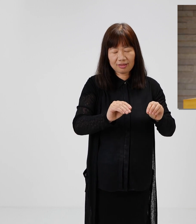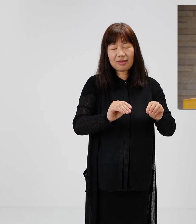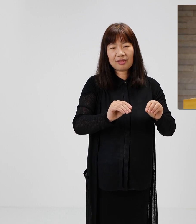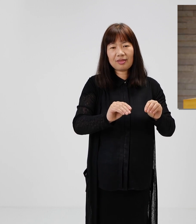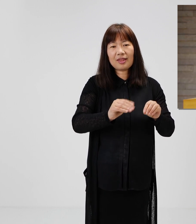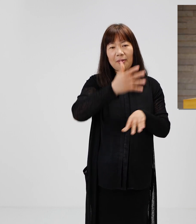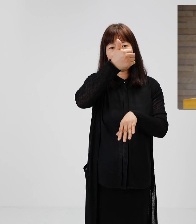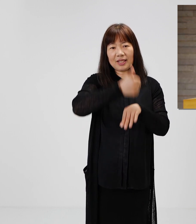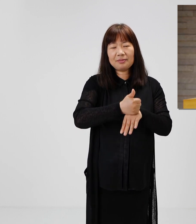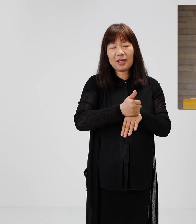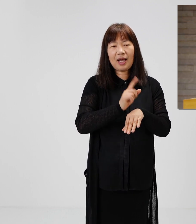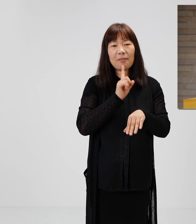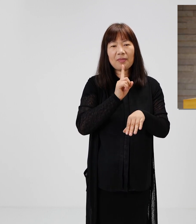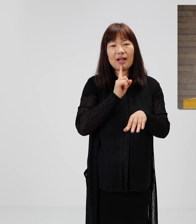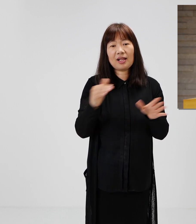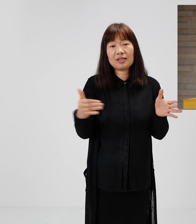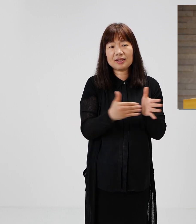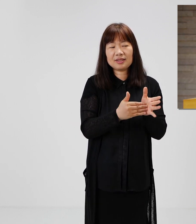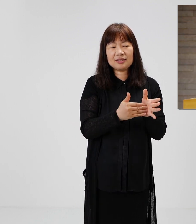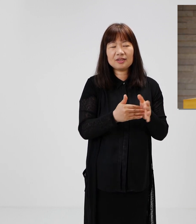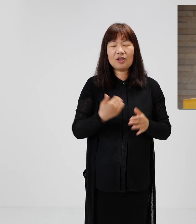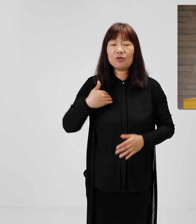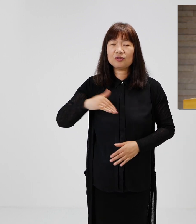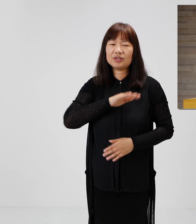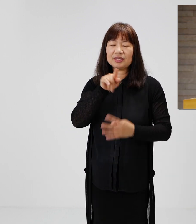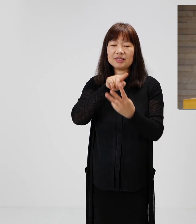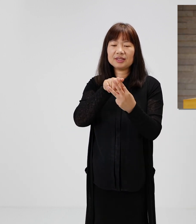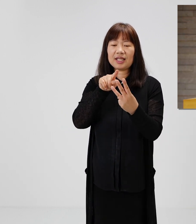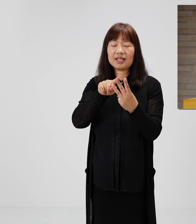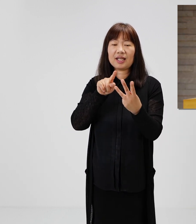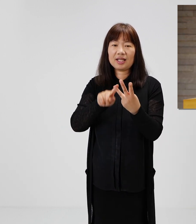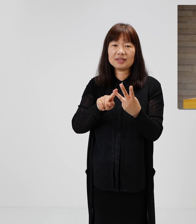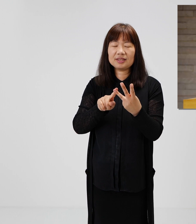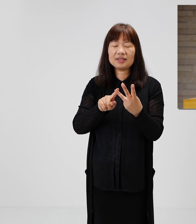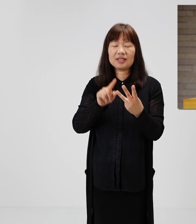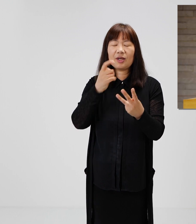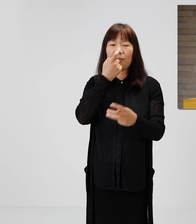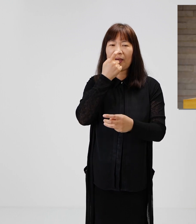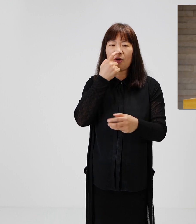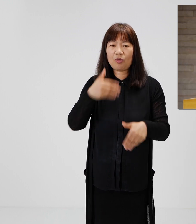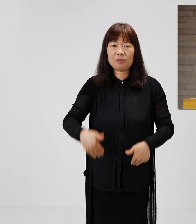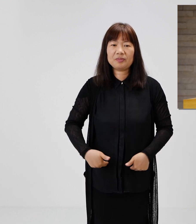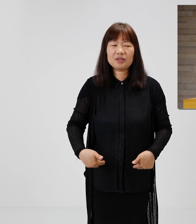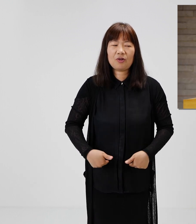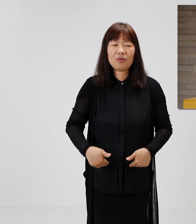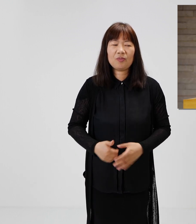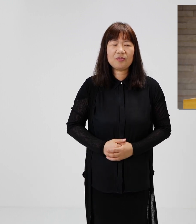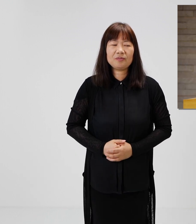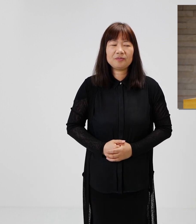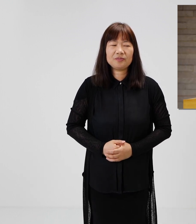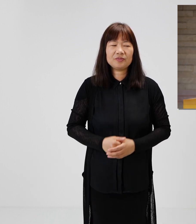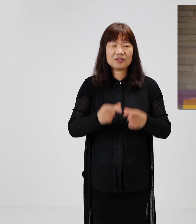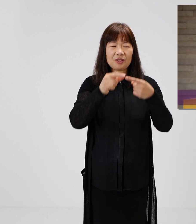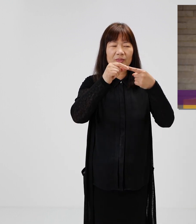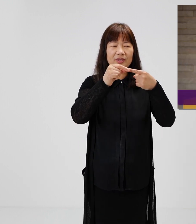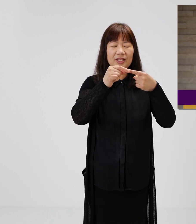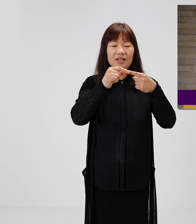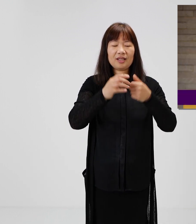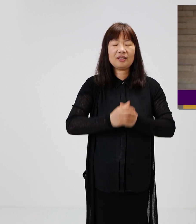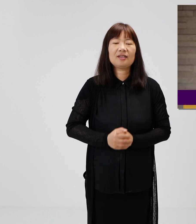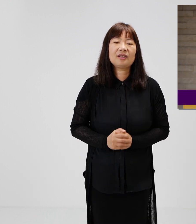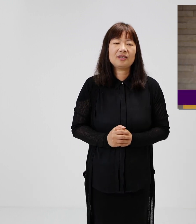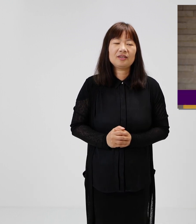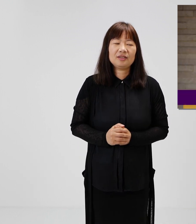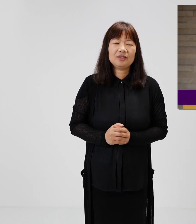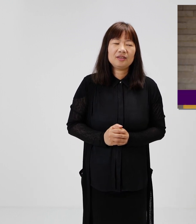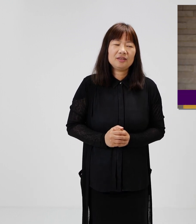매듭을 짓습니다. 자, 우리는 여기서 세 가지를 좀 배울 필요가 있어요. 첫째